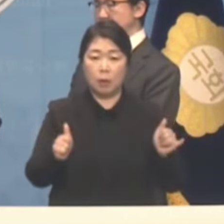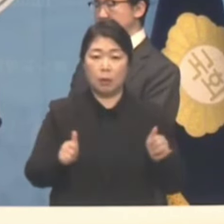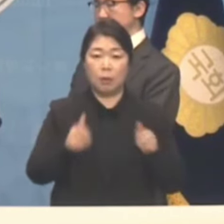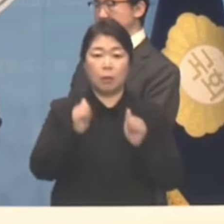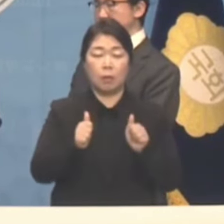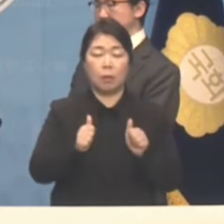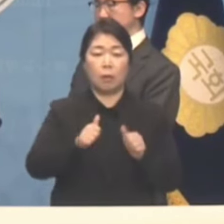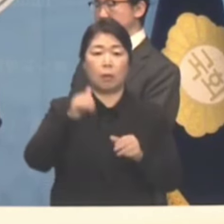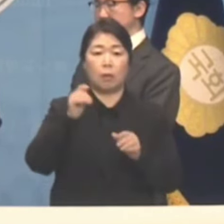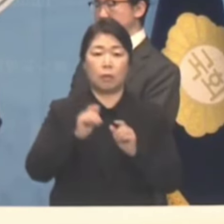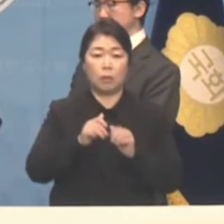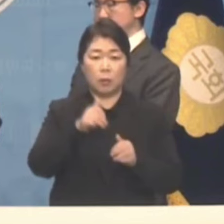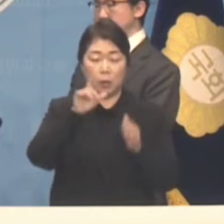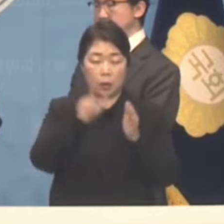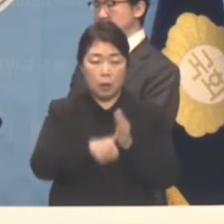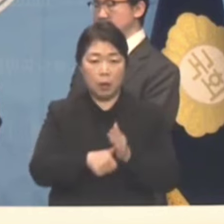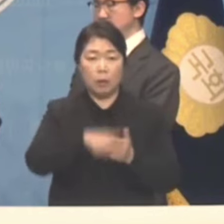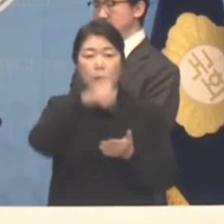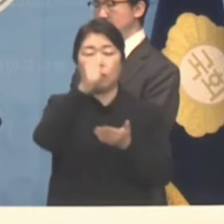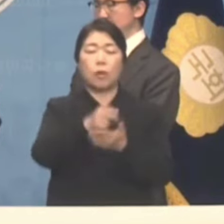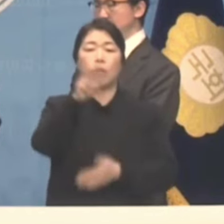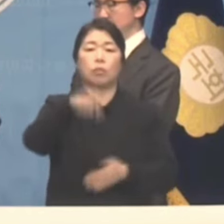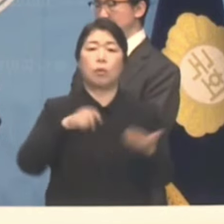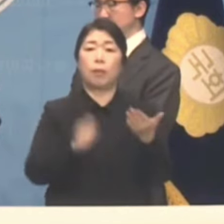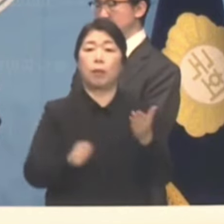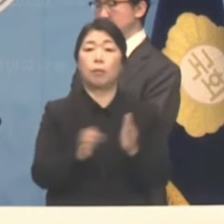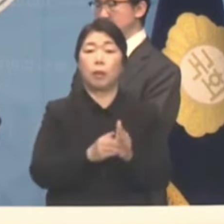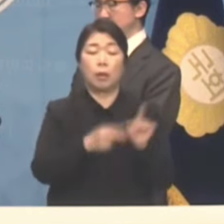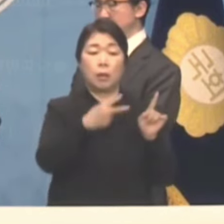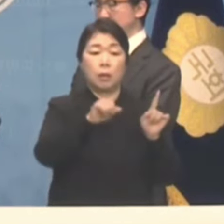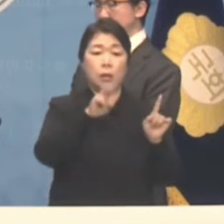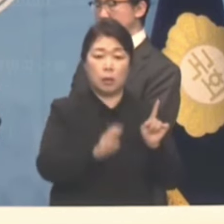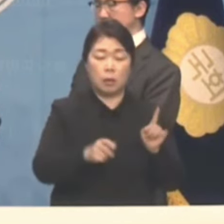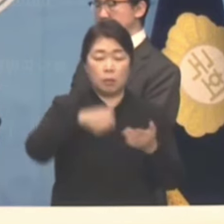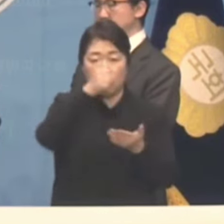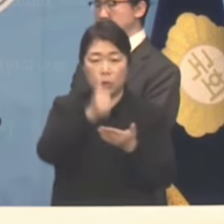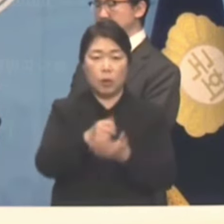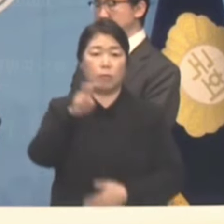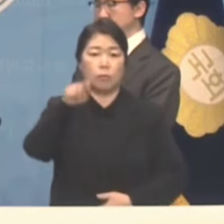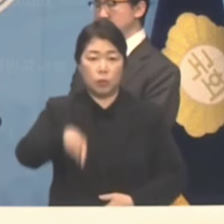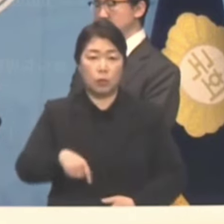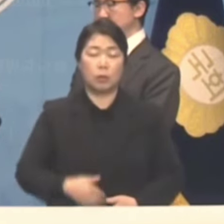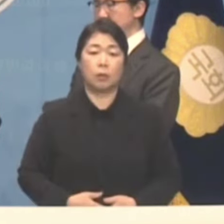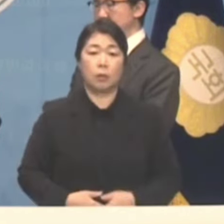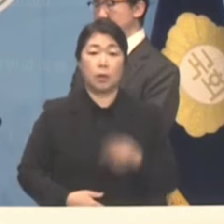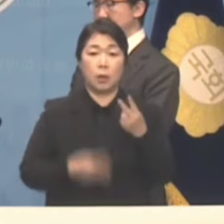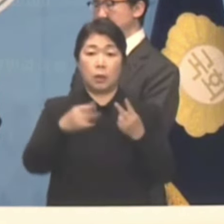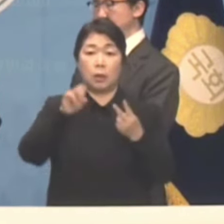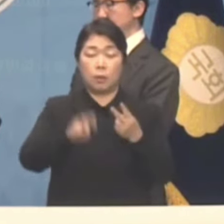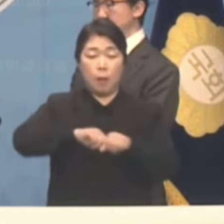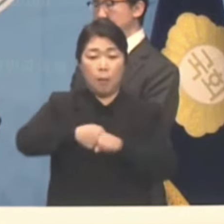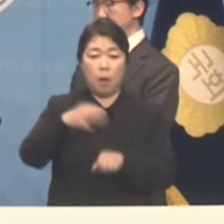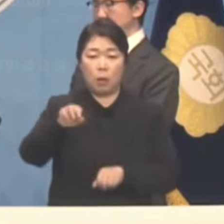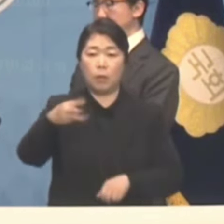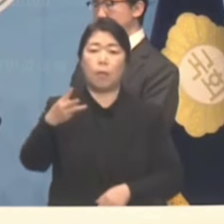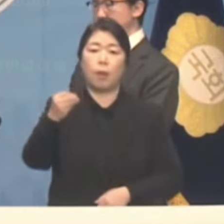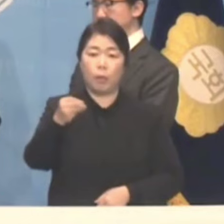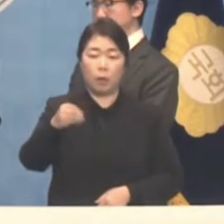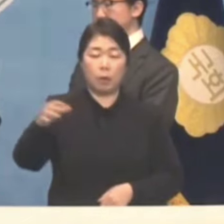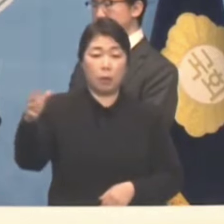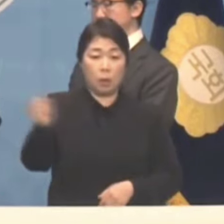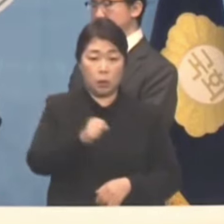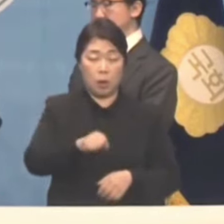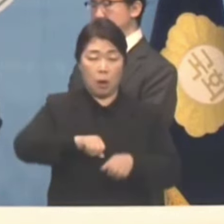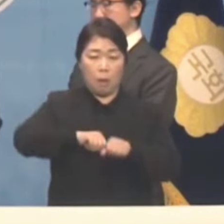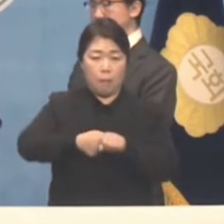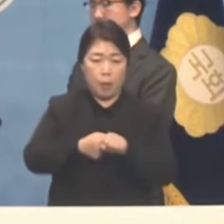무죄를 받았습니다 일심에서 무죄 2심에서 벌금 300만 원을 받고 처벌